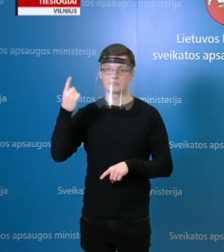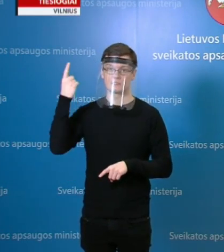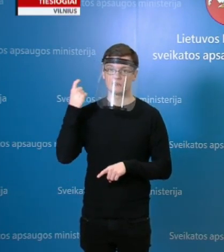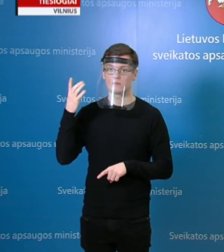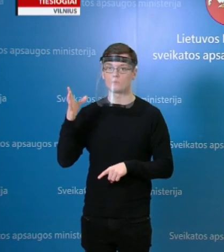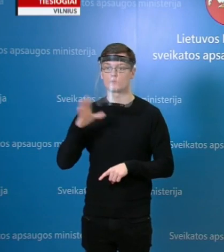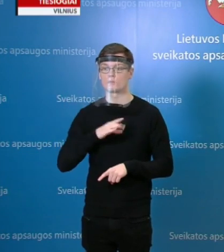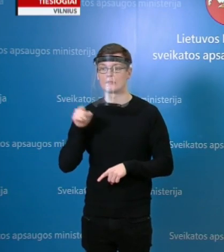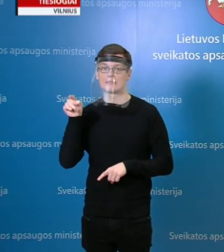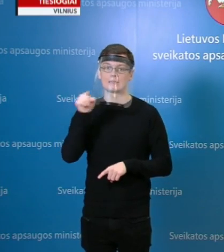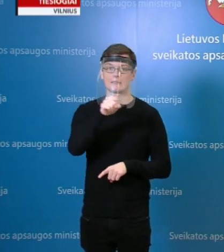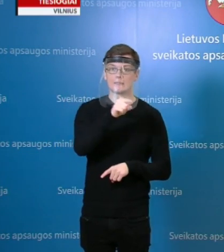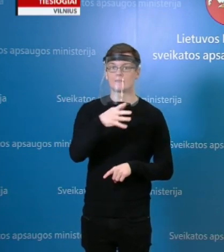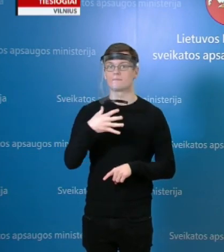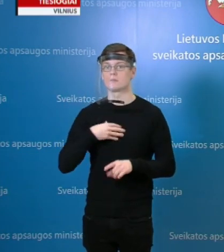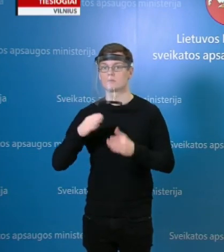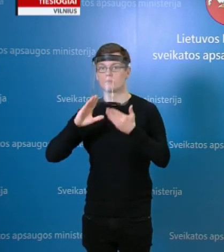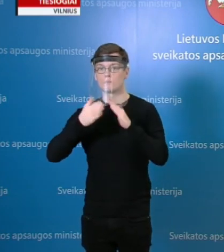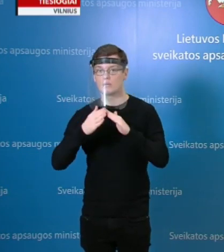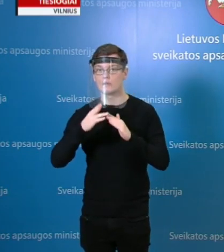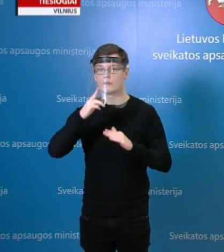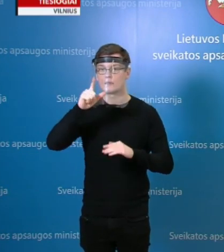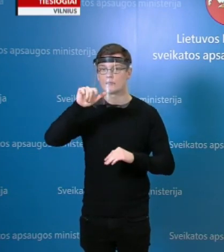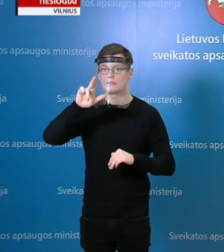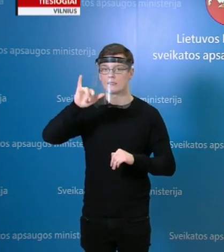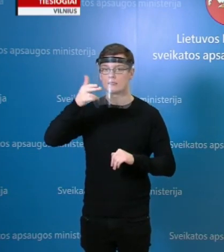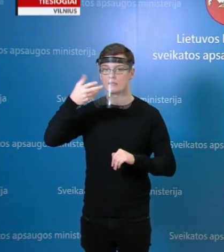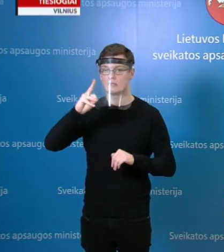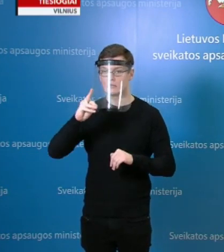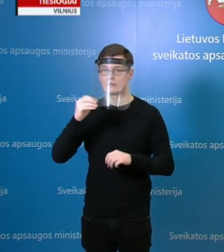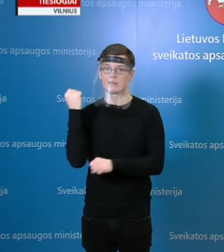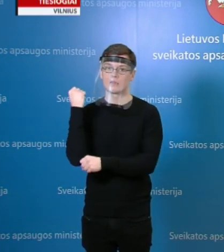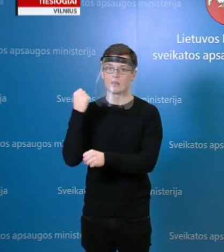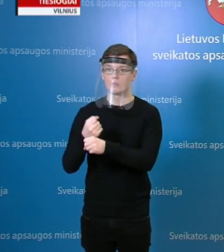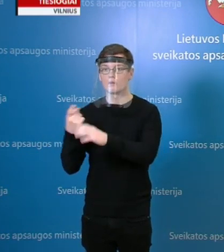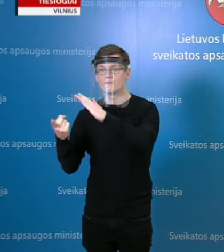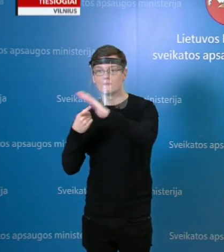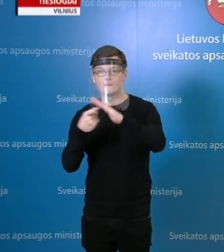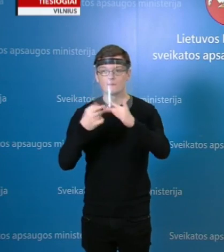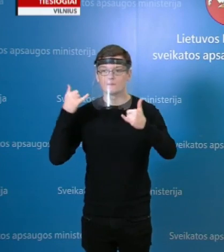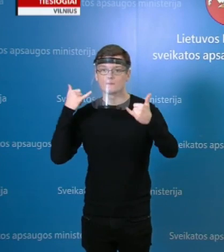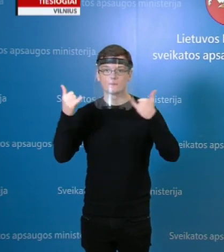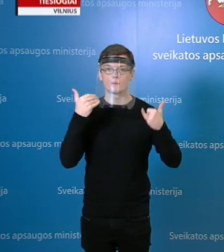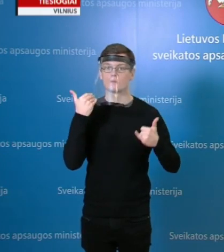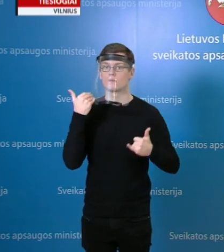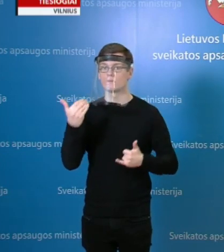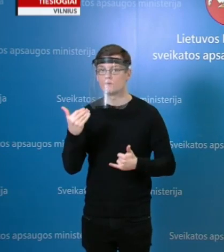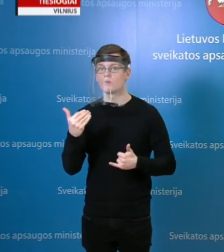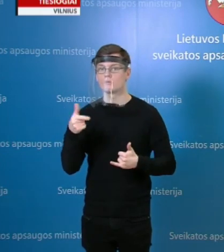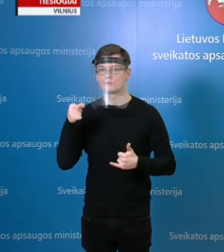atliko kai kurių Vilniaus miesto klinikinės ligoninės darbuotojų apklausą telefonu. Tai buvo atliktas kokybinis